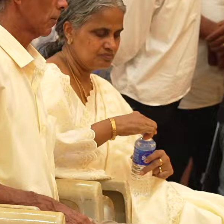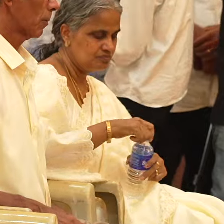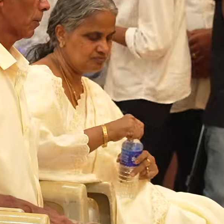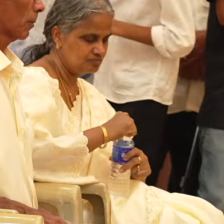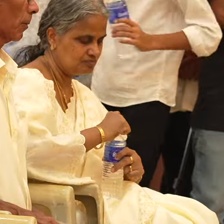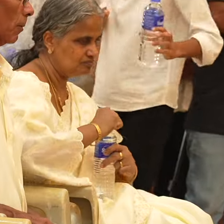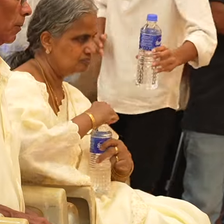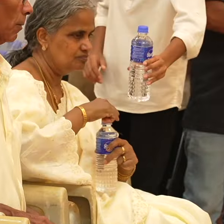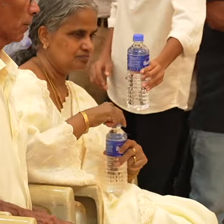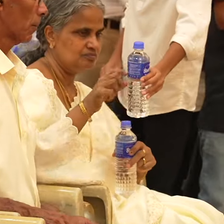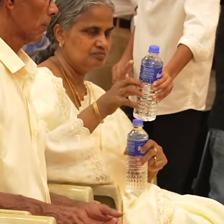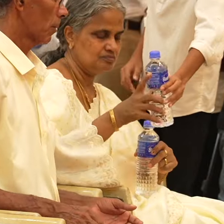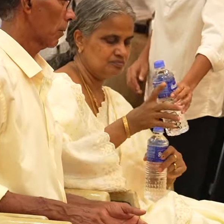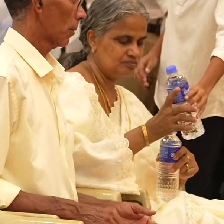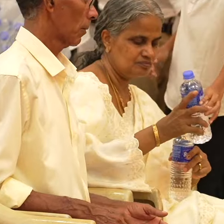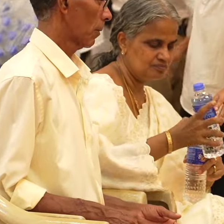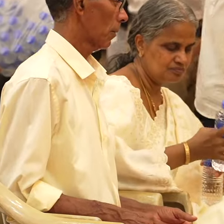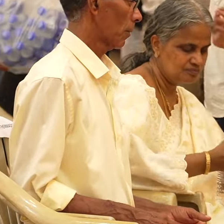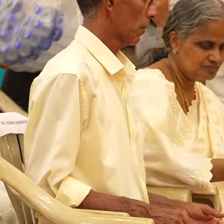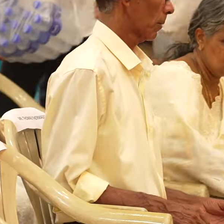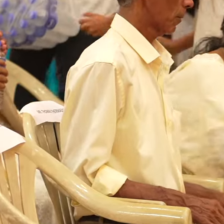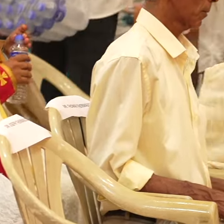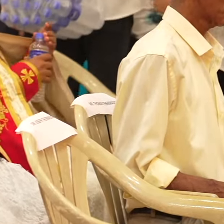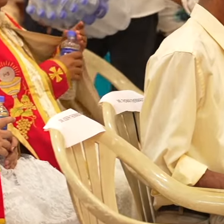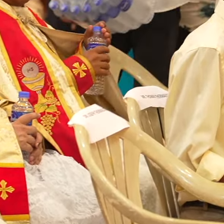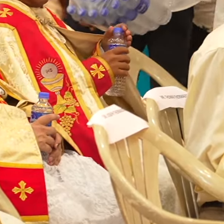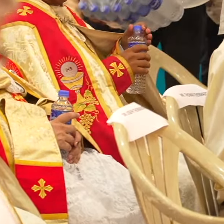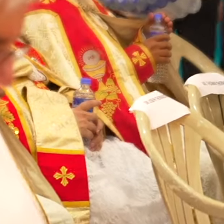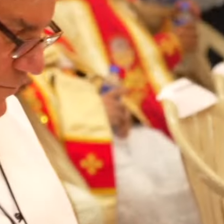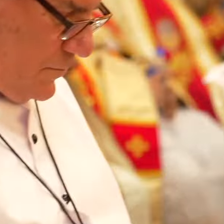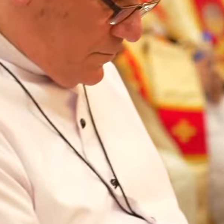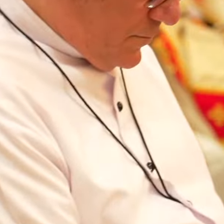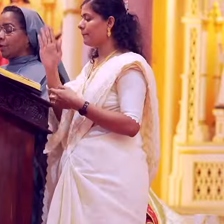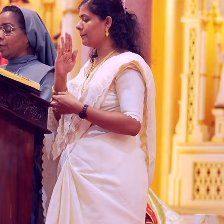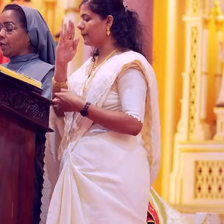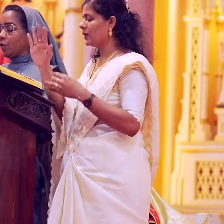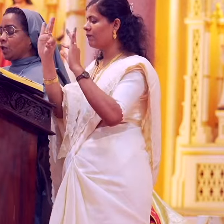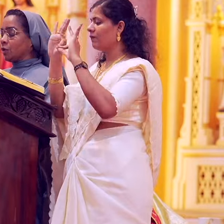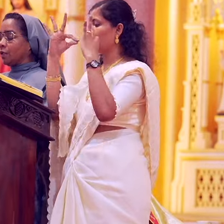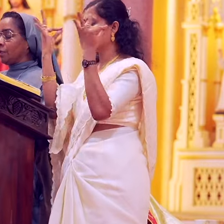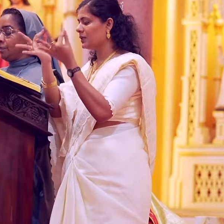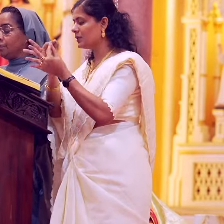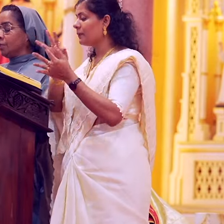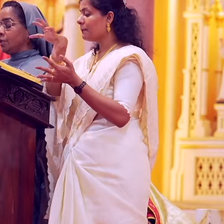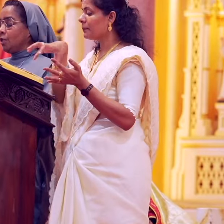ബെഞ്ചമിൻ ദേശത്ത് അനോത്തോത്തിലെ പുരോഹിതന്മാരിൽ ഒരാളായ ഹിൽക്കിയായുടെ മകൻ ജർമ്മിയായുടെ